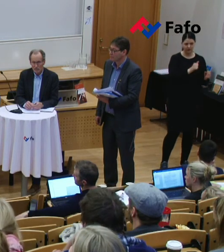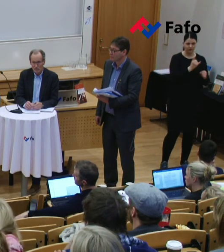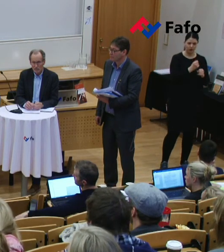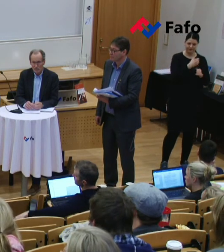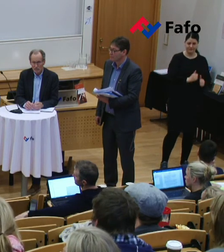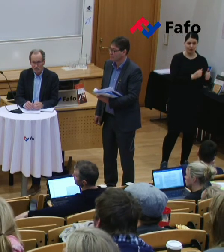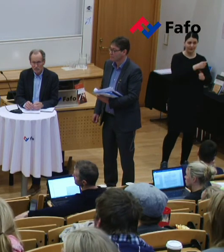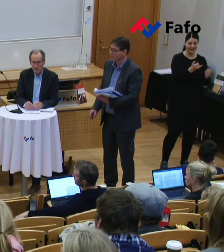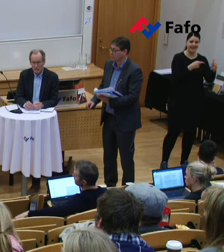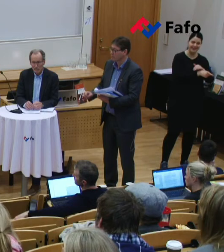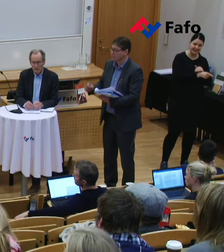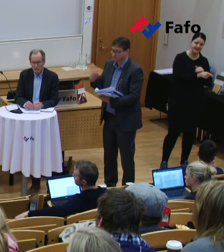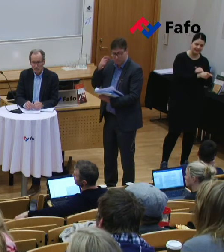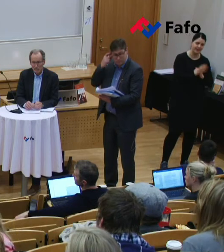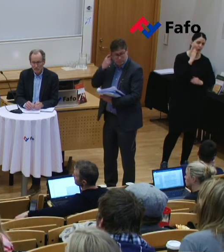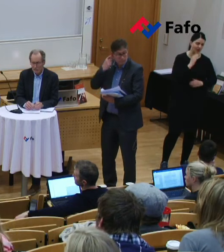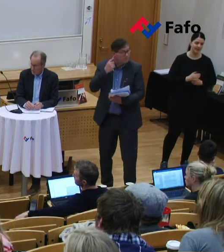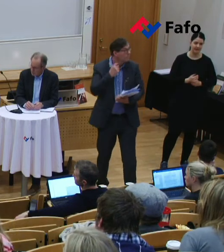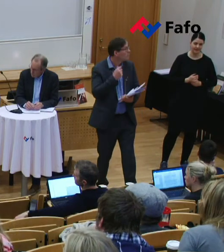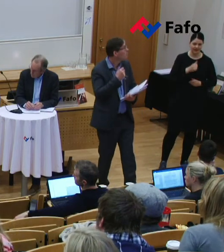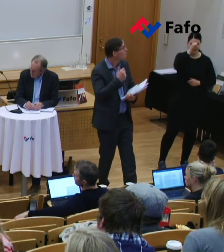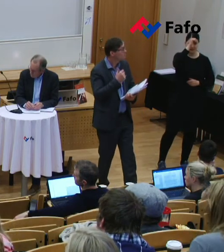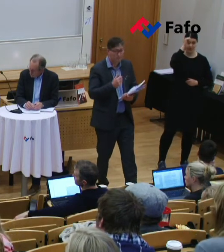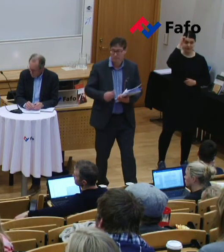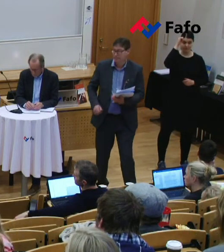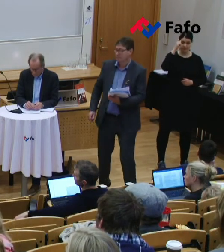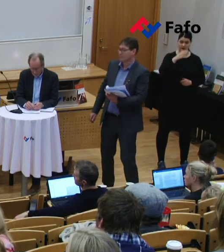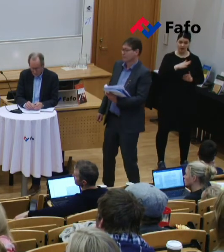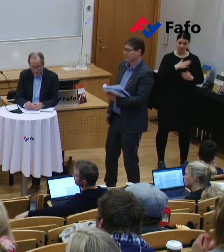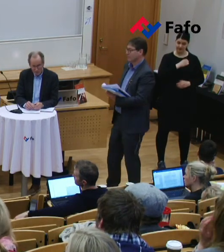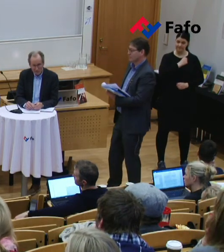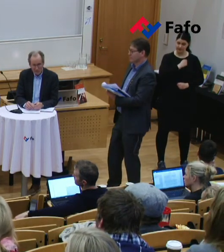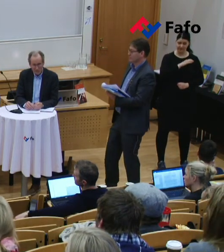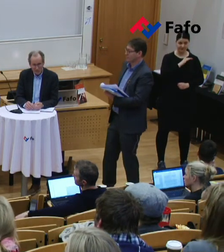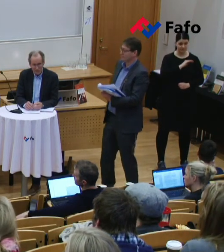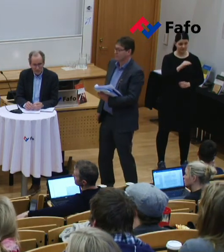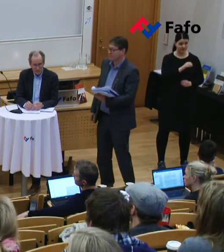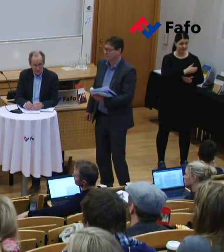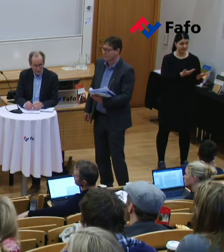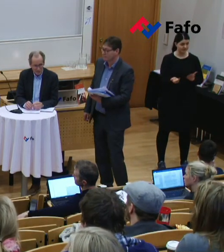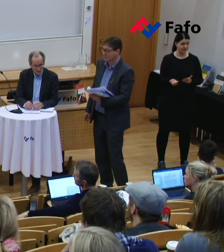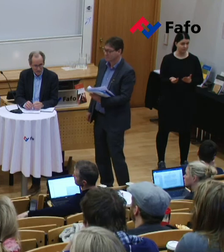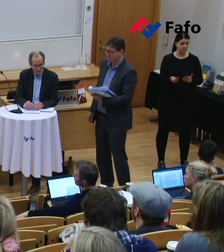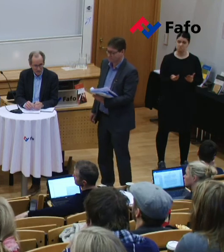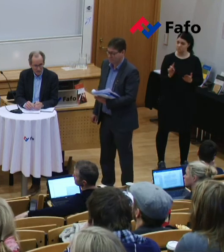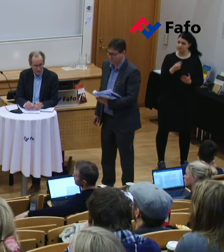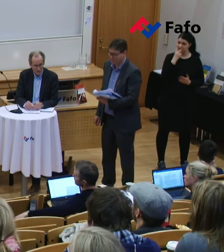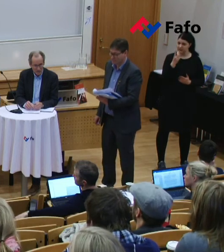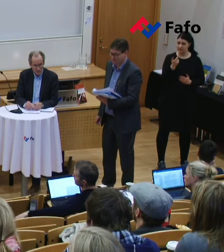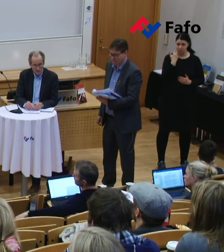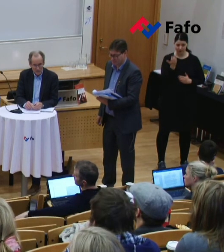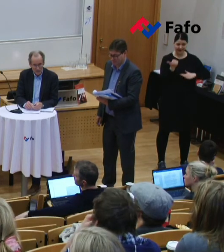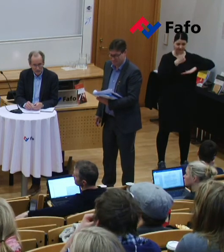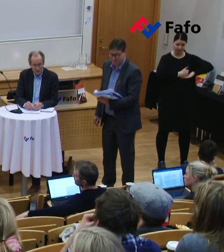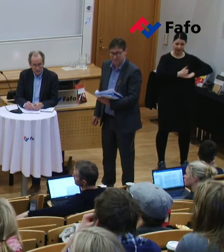de boligene. I Bergen var det en vaktmestertjeneste, var det ikke? Så altså, det er jo, og vi ser jo det ble etablert